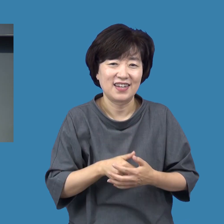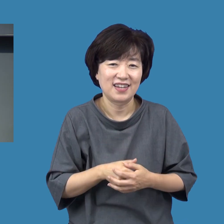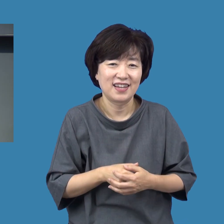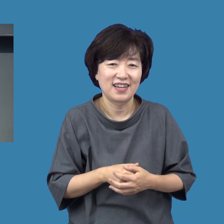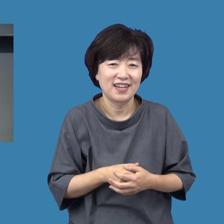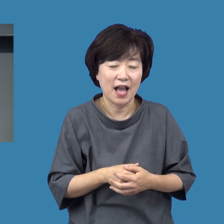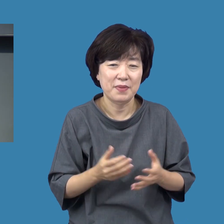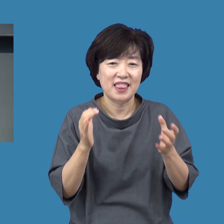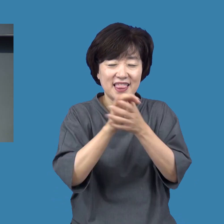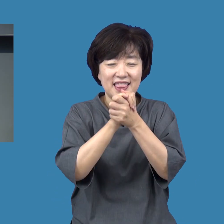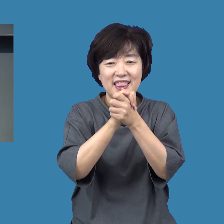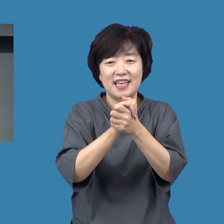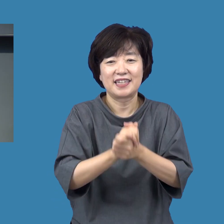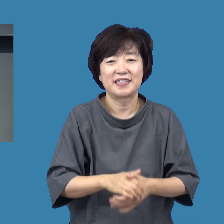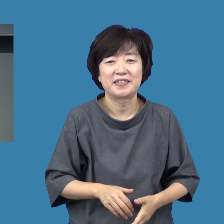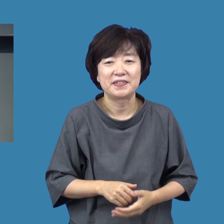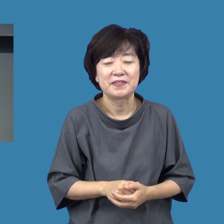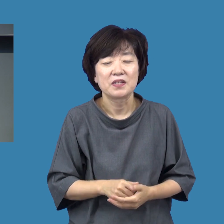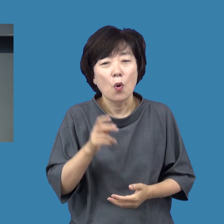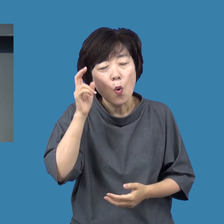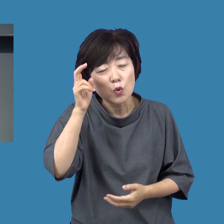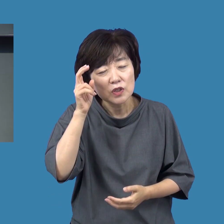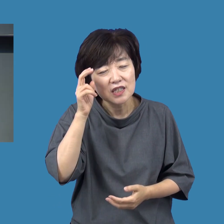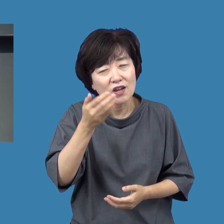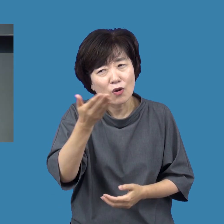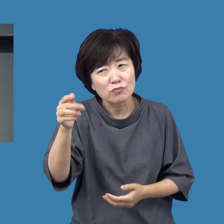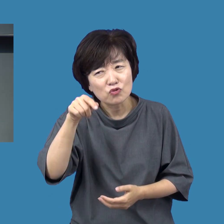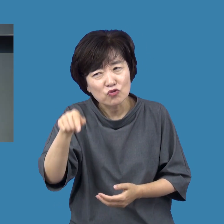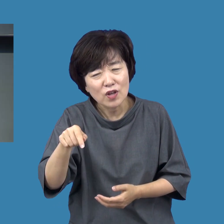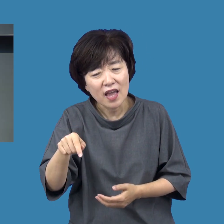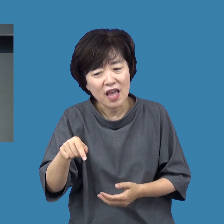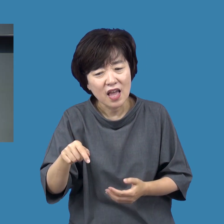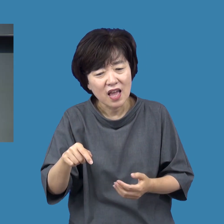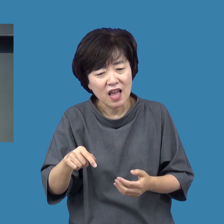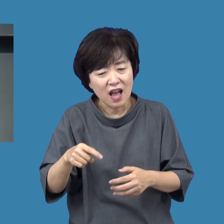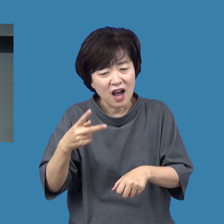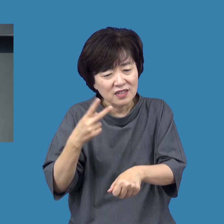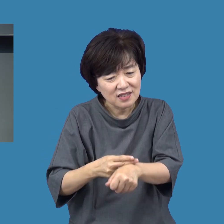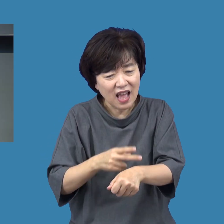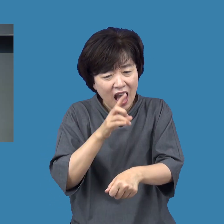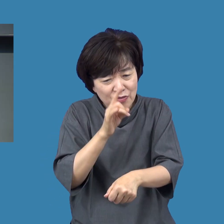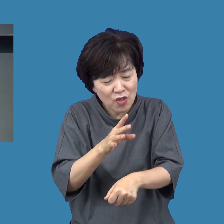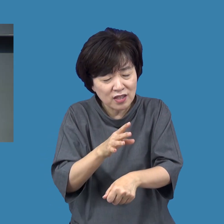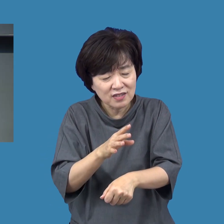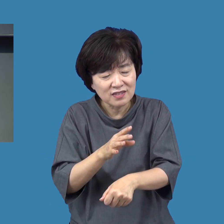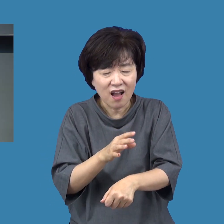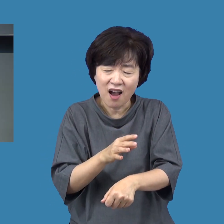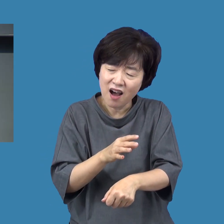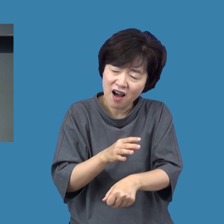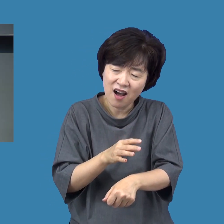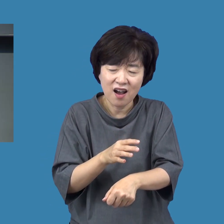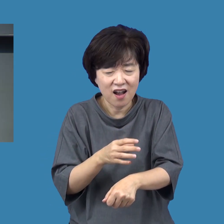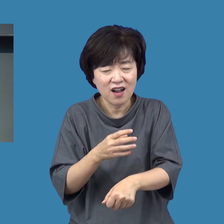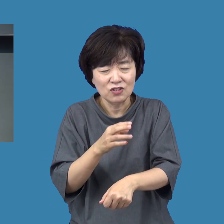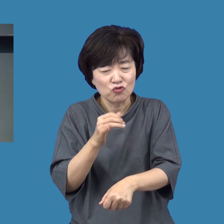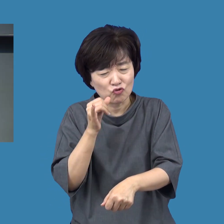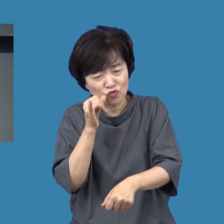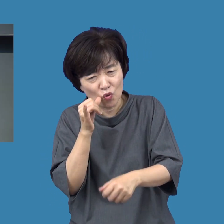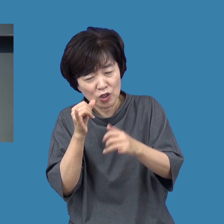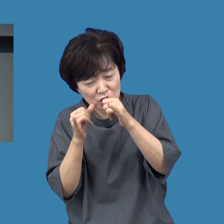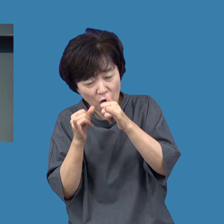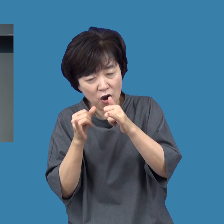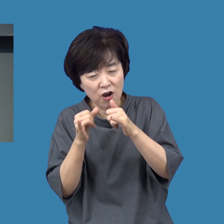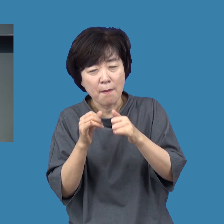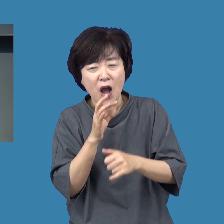아멘. 또 혹시 여러분 가운데 정말 끊어지지 않는 중독들이 있다, 방언으로 기도해 보세요. 되나 안 되나? 된다고.